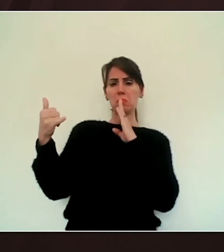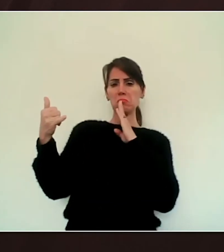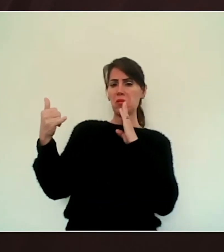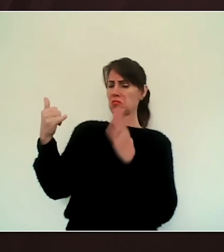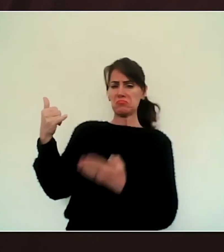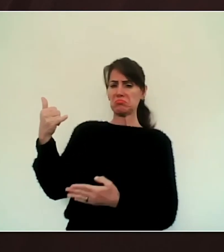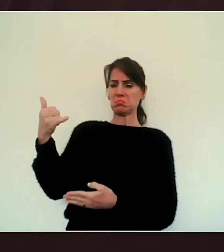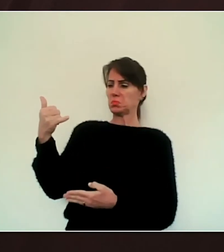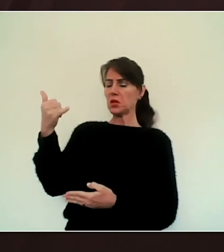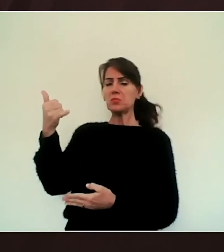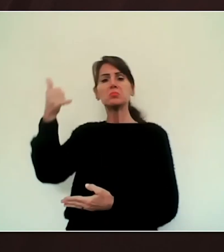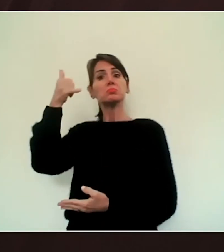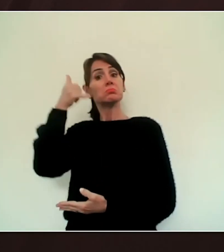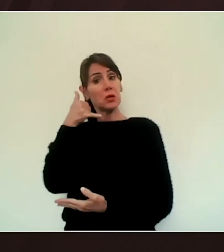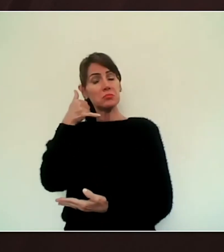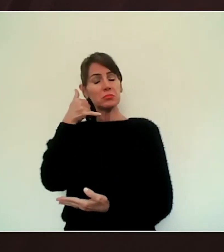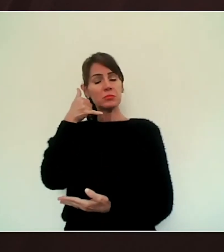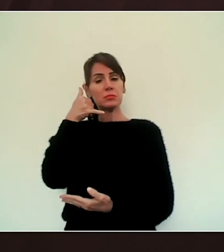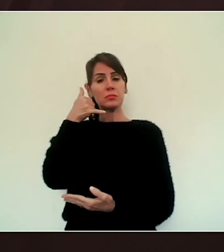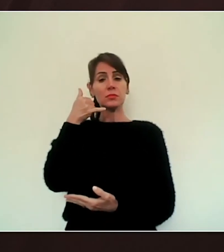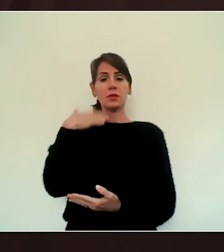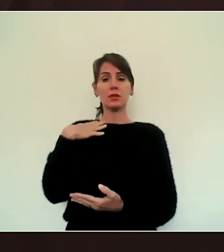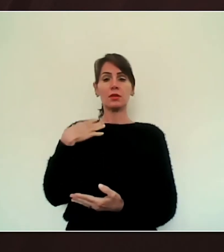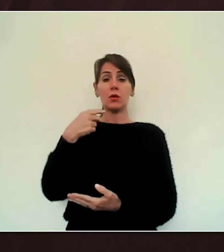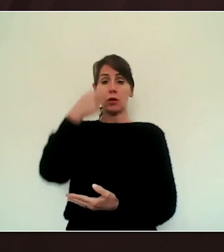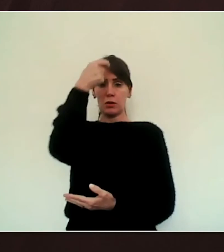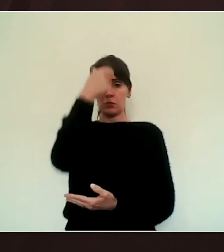E a pessoa com a voz muito comovida